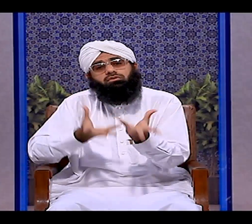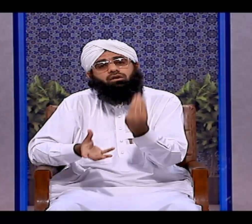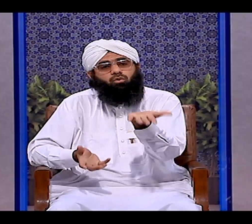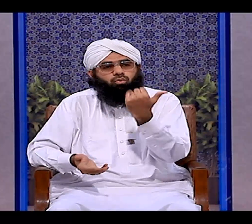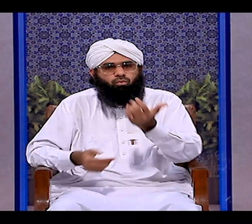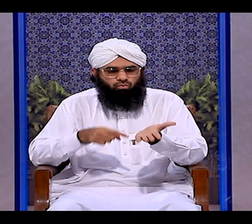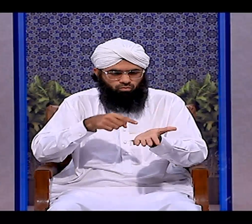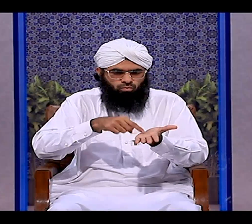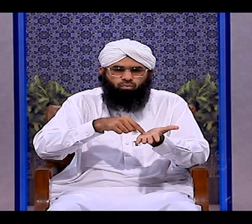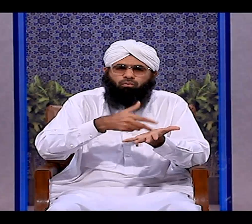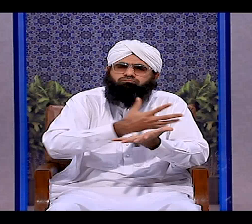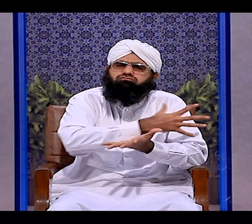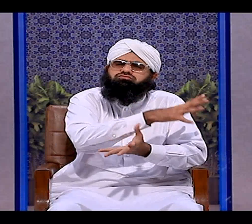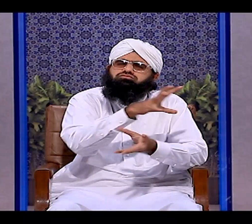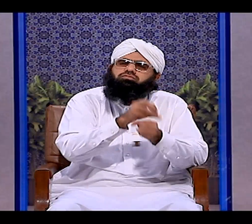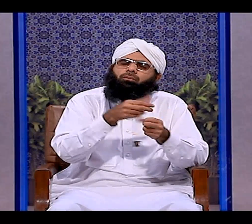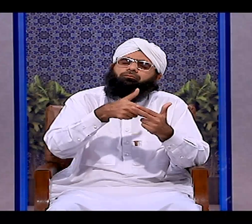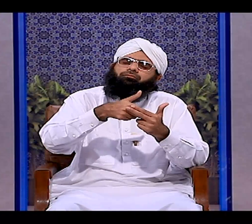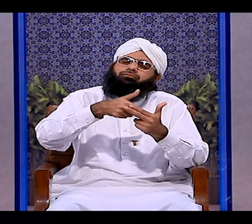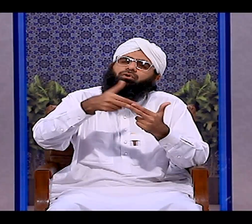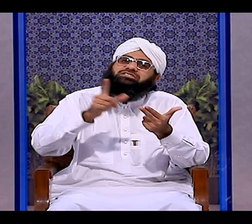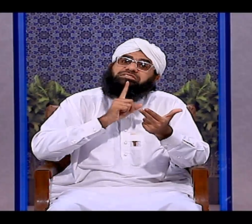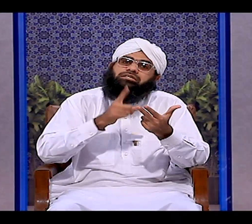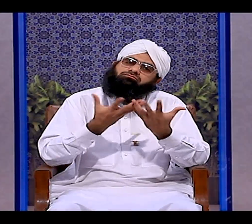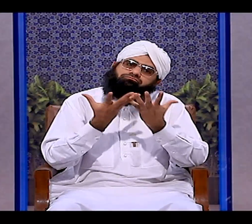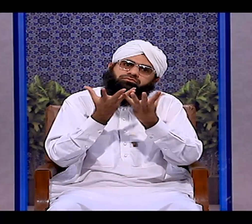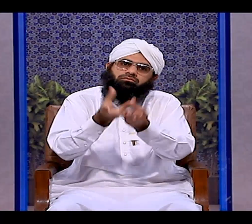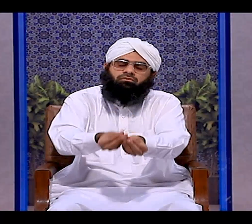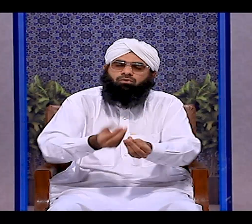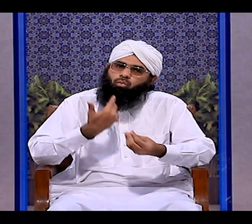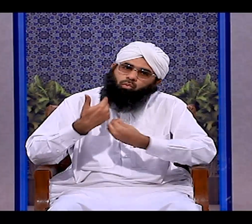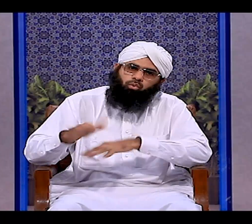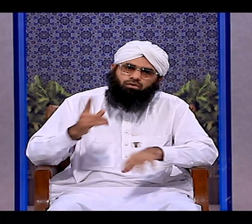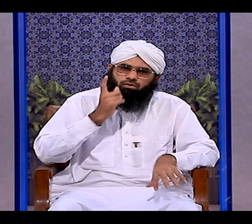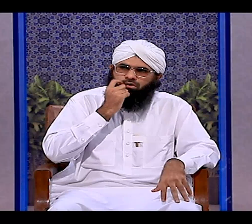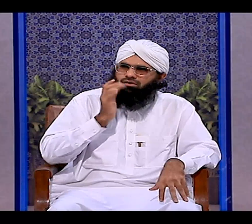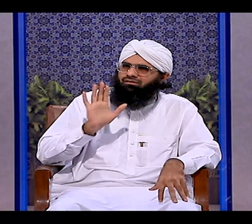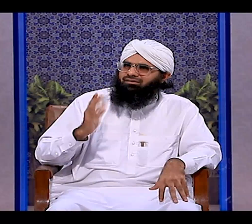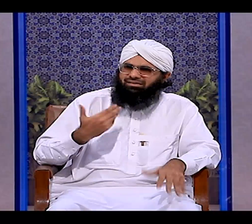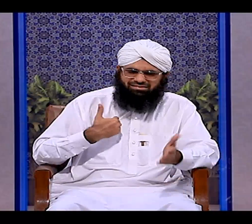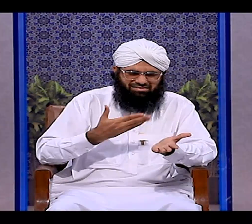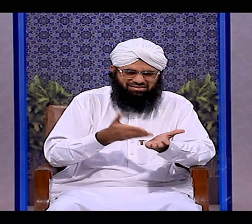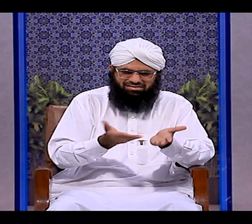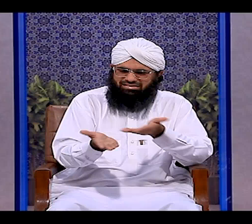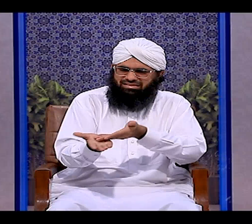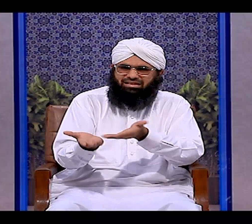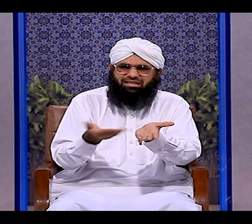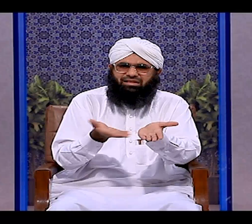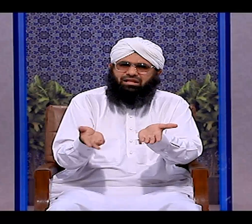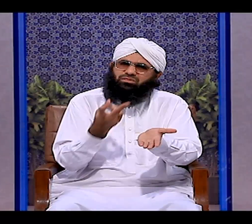کیے ہیں۔ اس کے ہاتھ سب کچھ سچ سچ بیان کر دیں گے۔ بندہ پھر عرض کرے گا مولا یہ